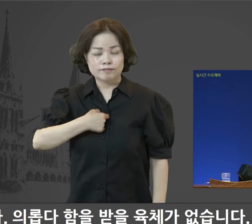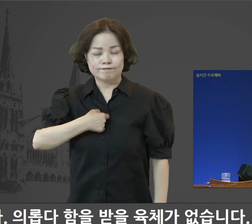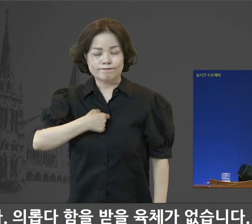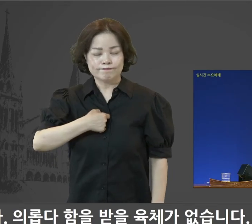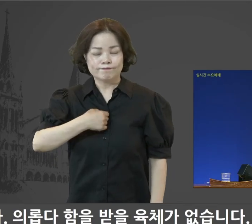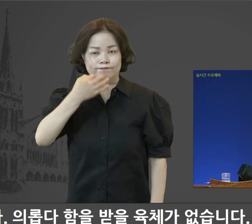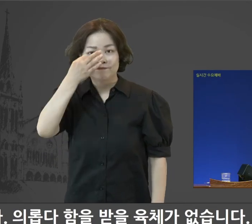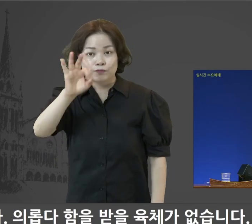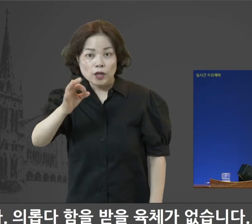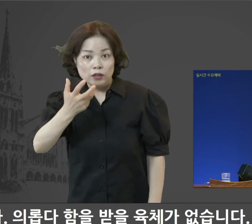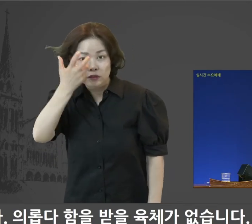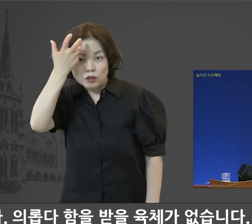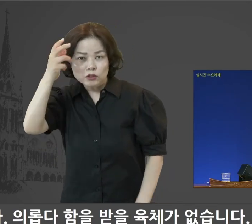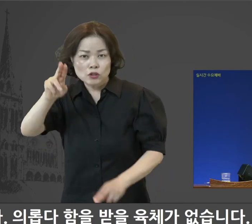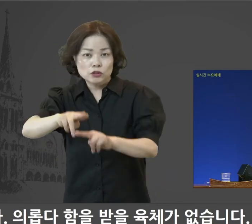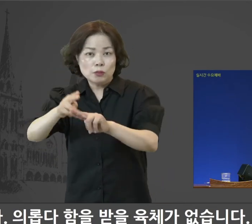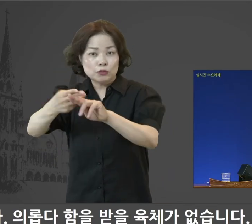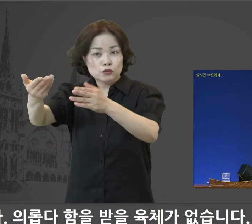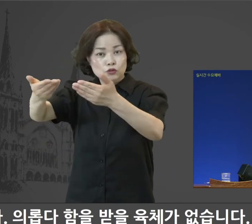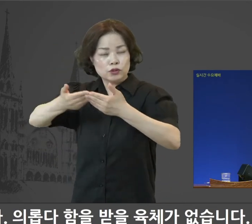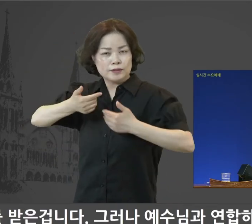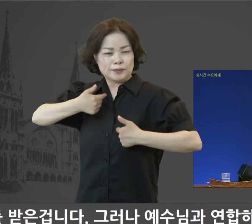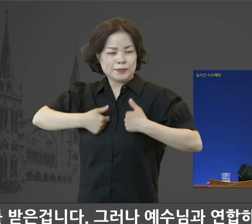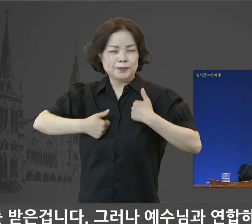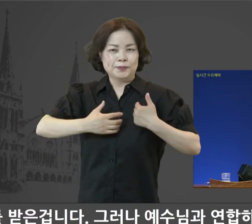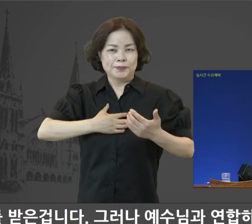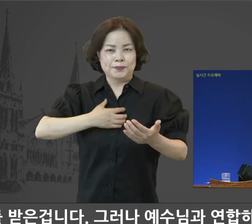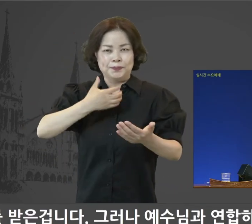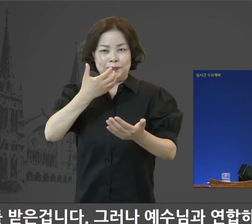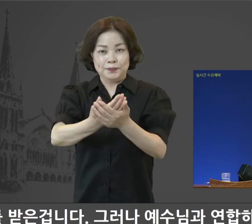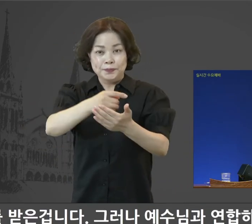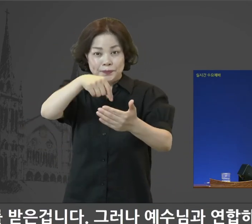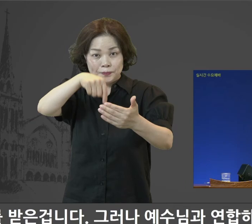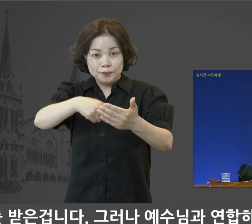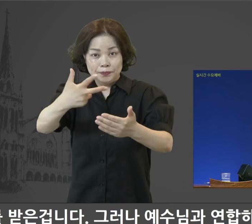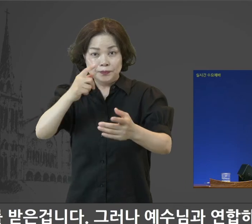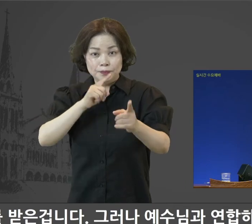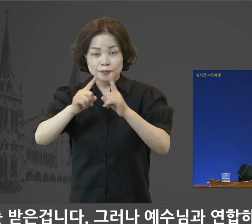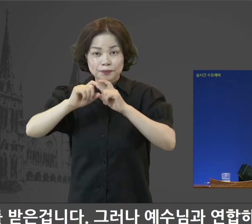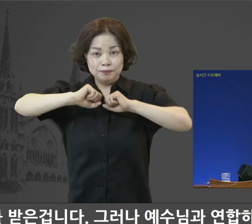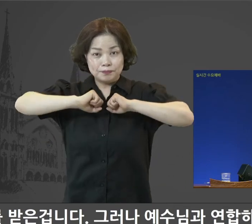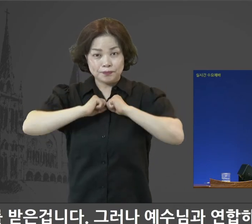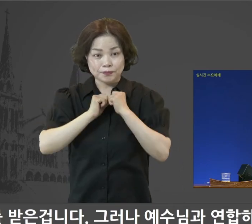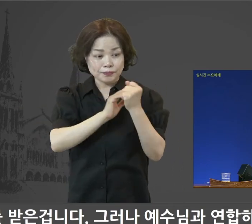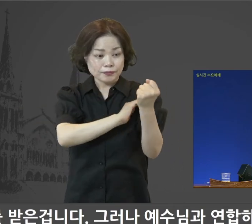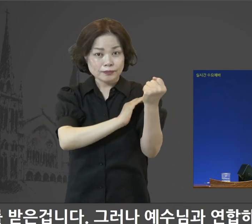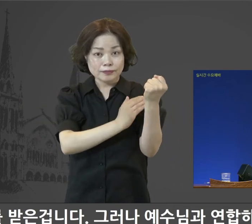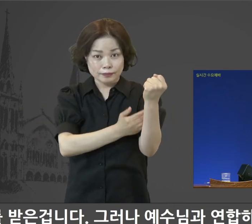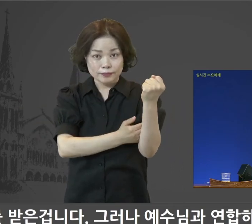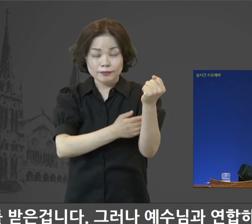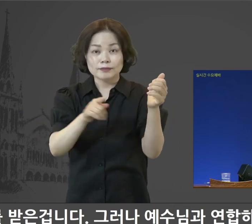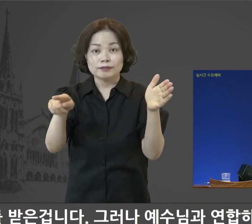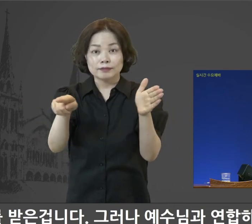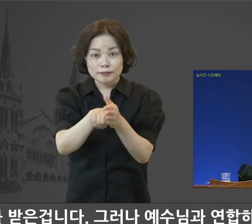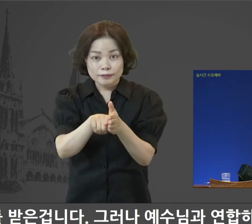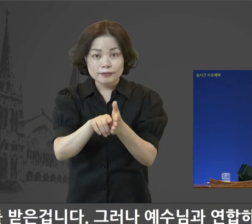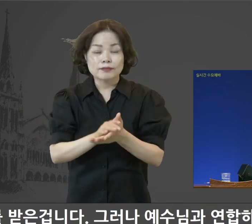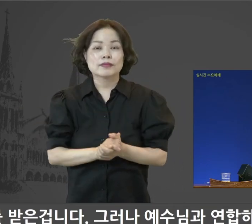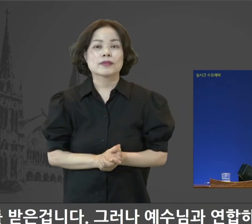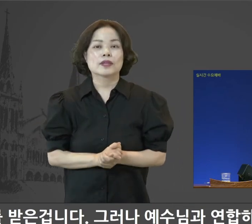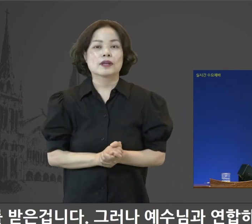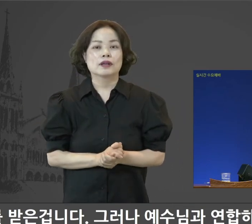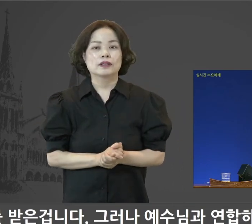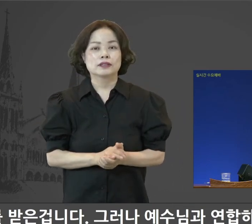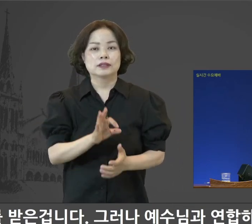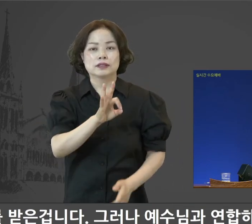믿습니다. 성령을 선물로 주시고 기쁨과 감격 가운데 주의 말씀에 순종하는 능력을 얻게 되는 줄 믿습니다.